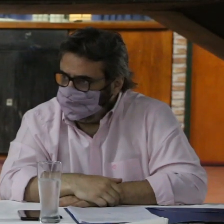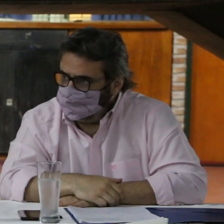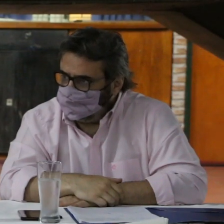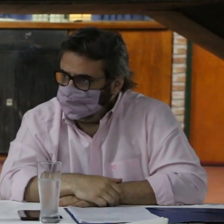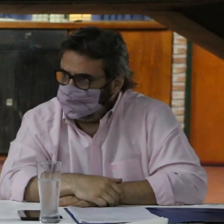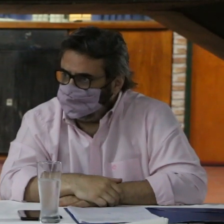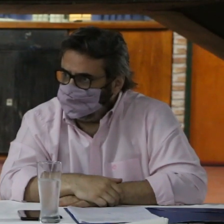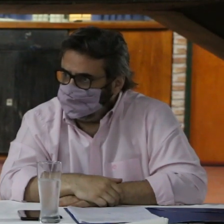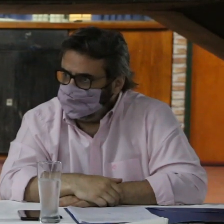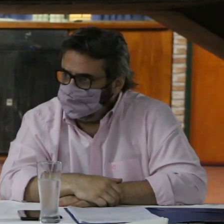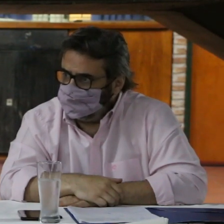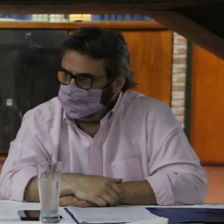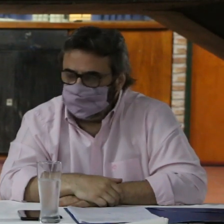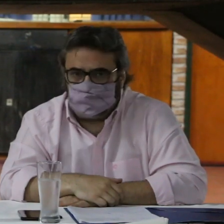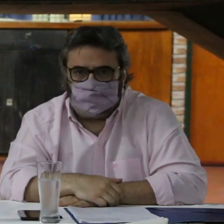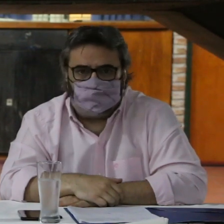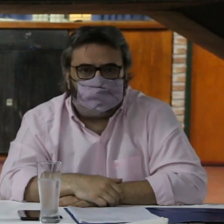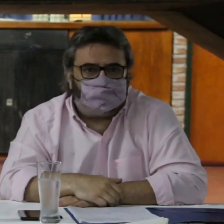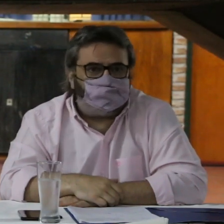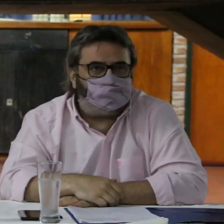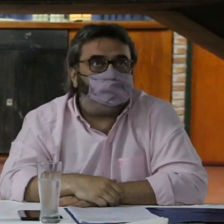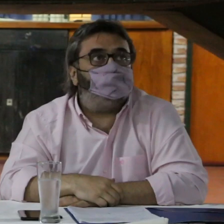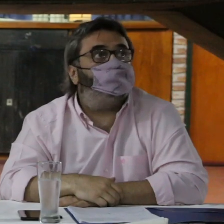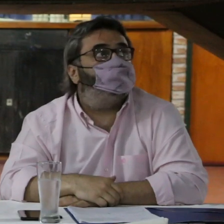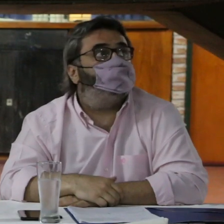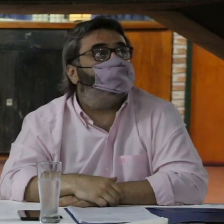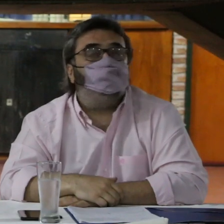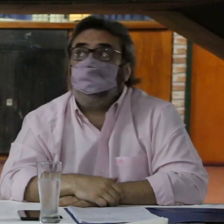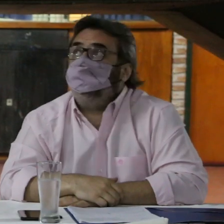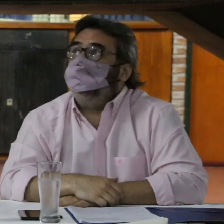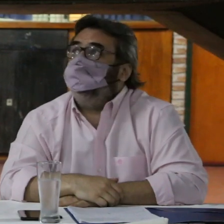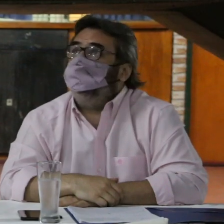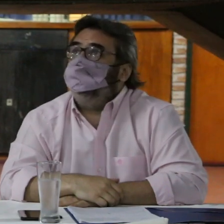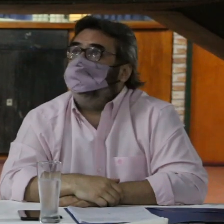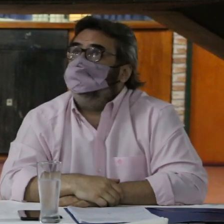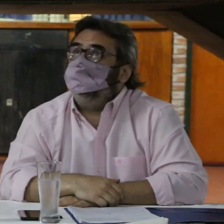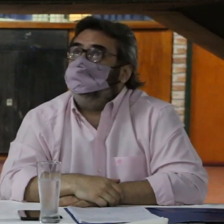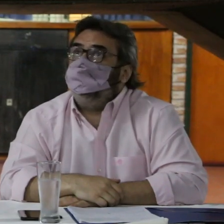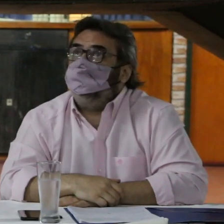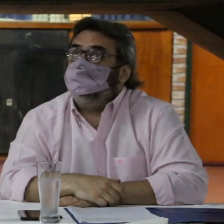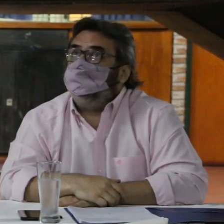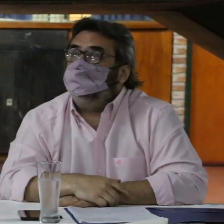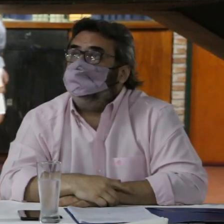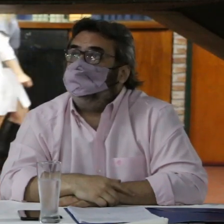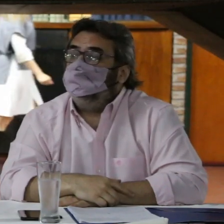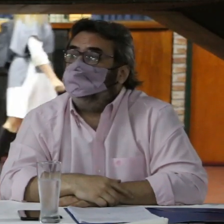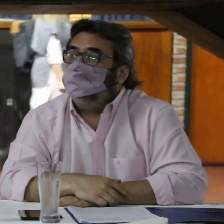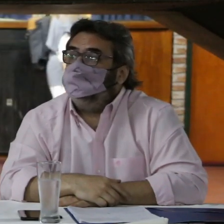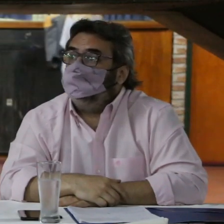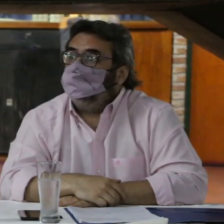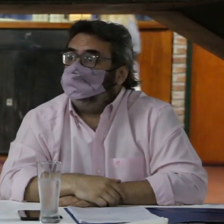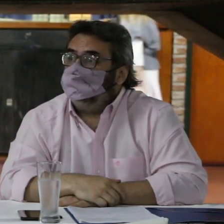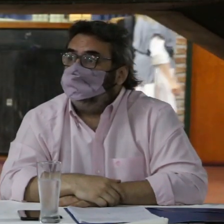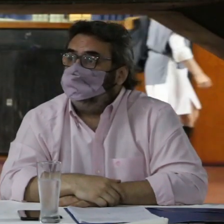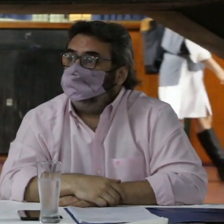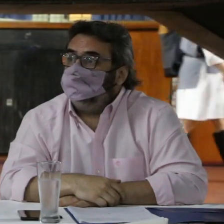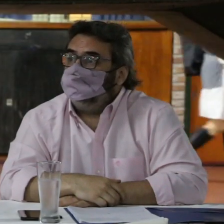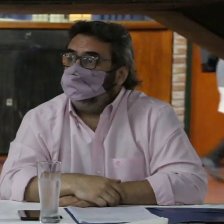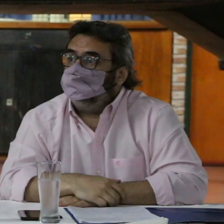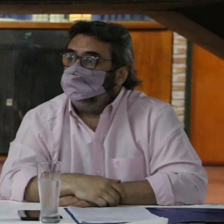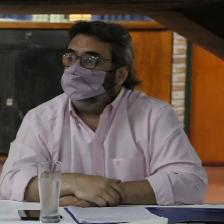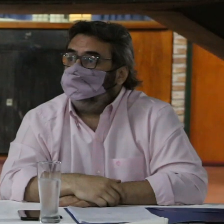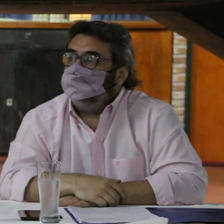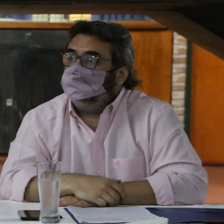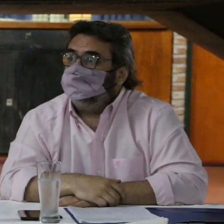seguramente tendremos que ser plásticos y aceptar el ingreso de cada uno y una de